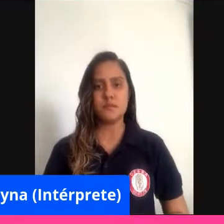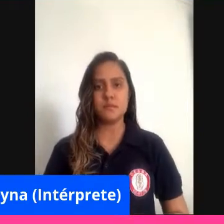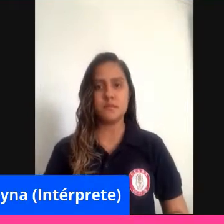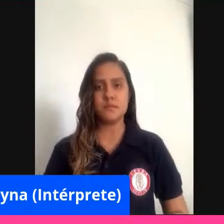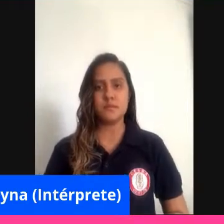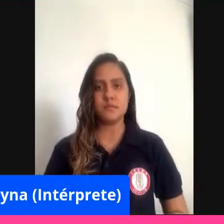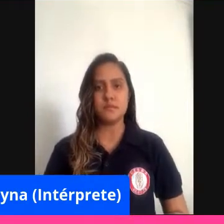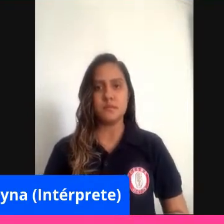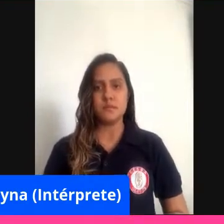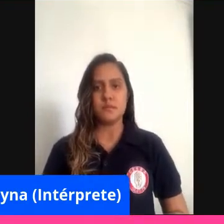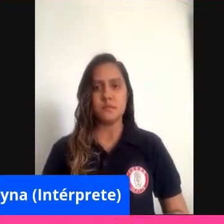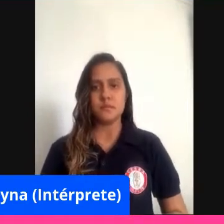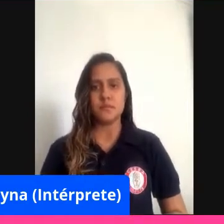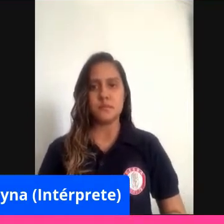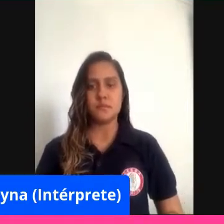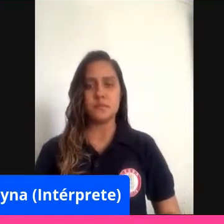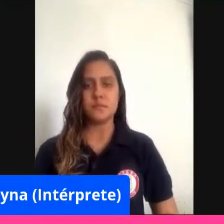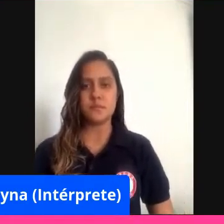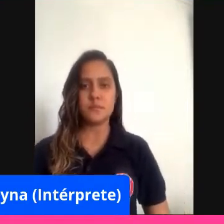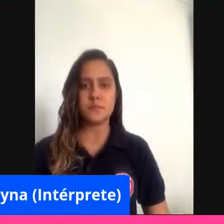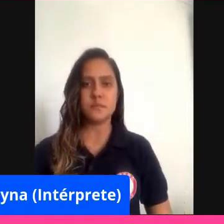Agora vai começar.